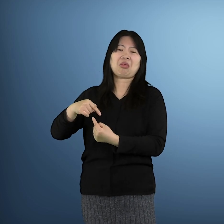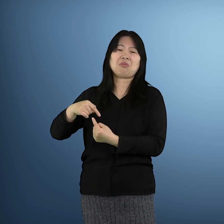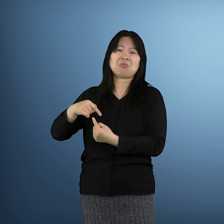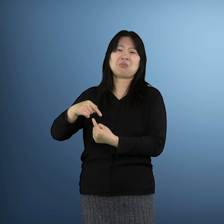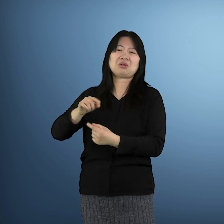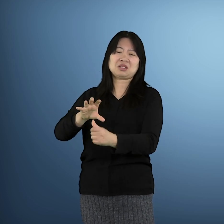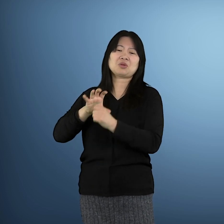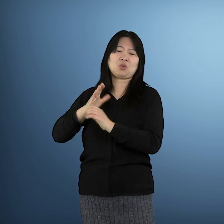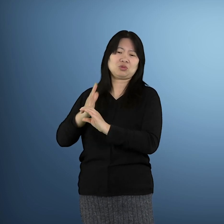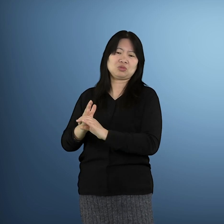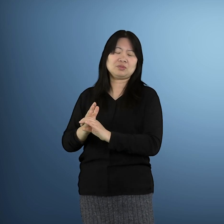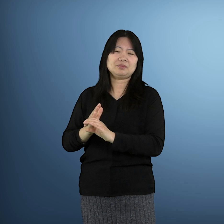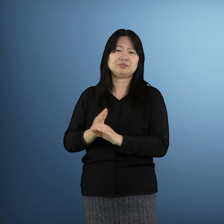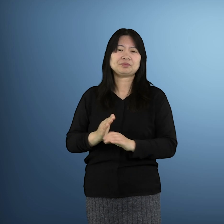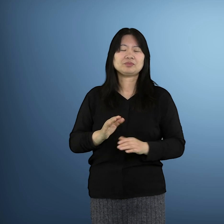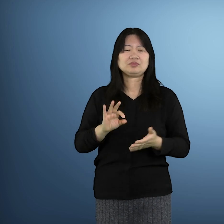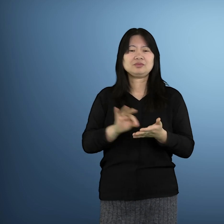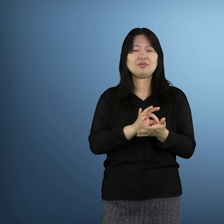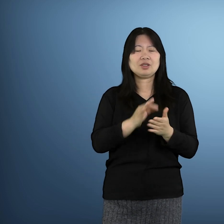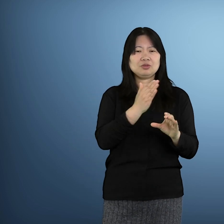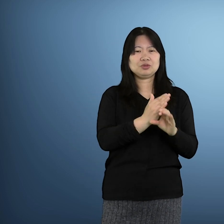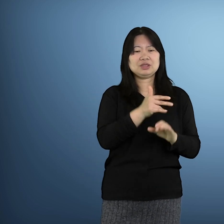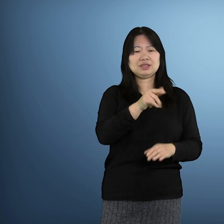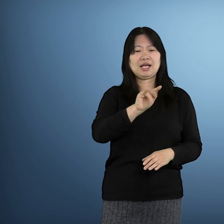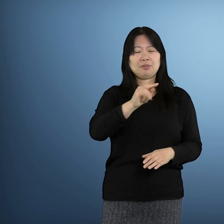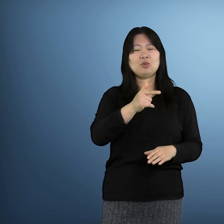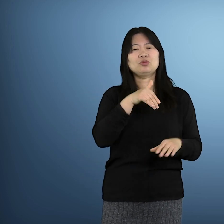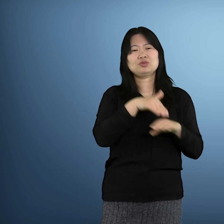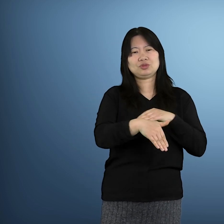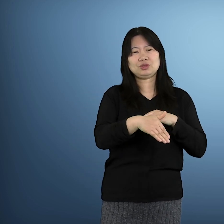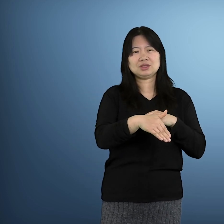자본주의라는 논리 아래 교묘하게 하죠.